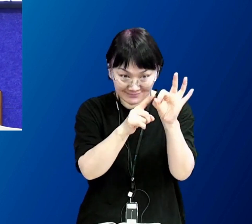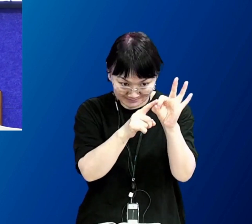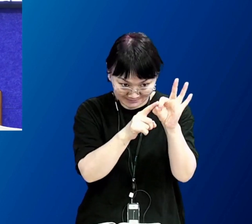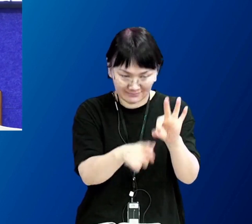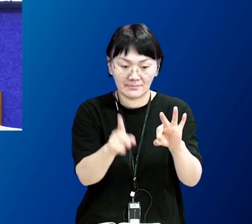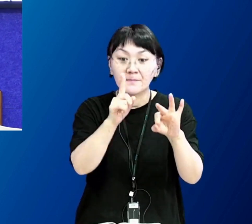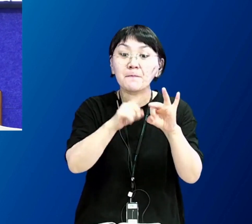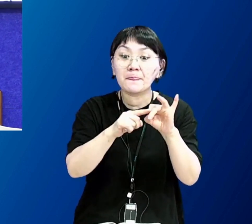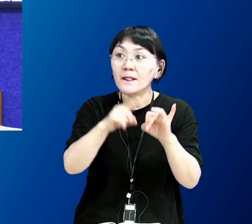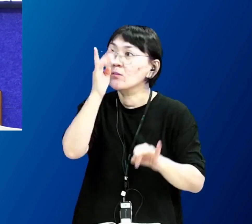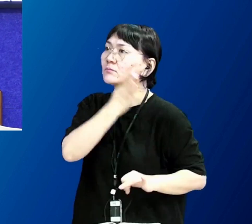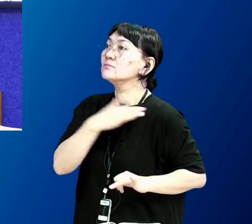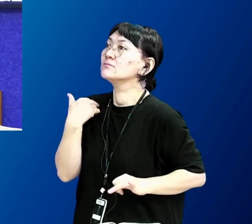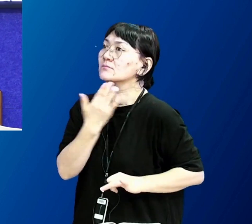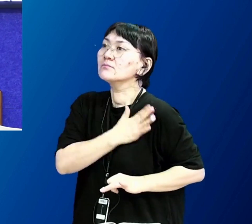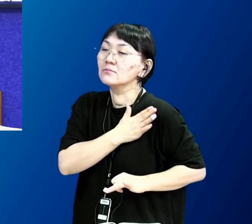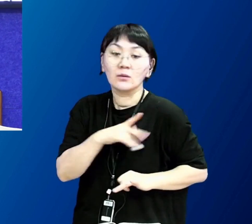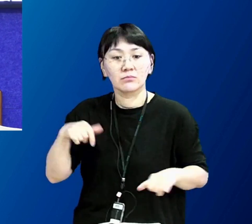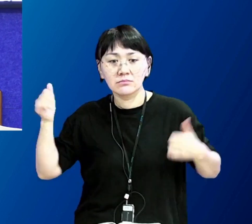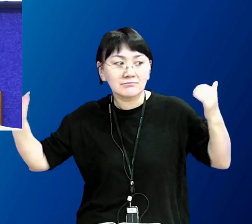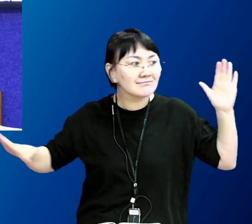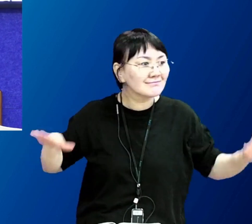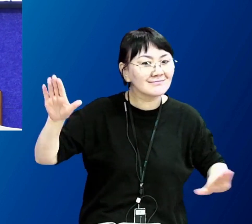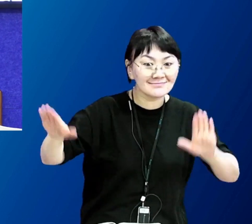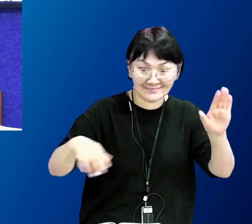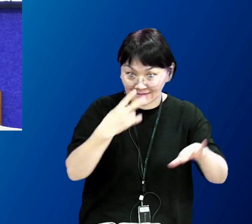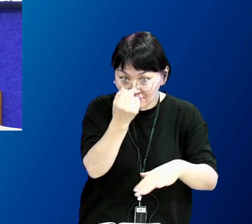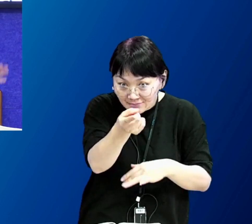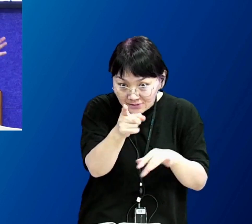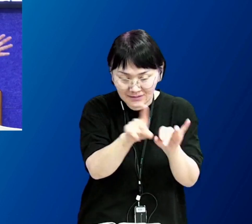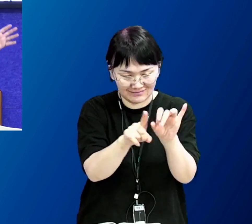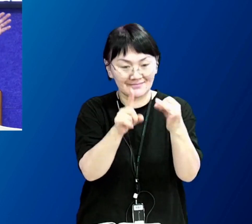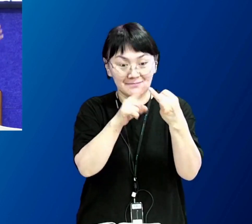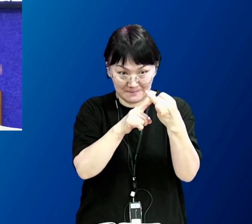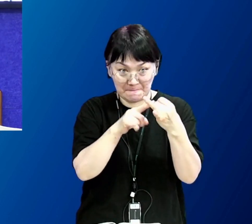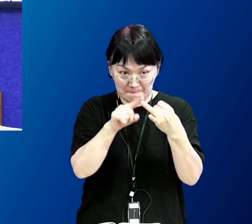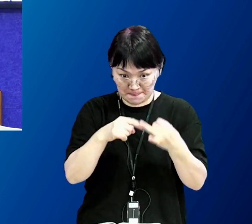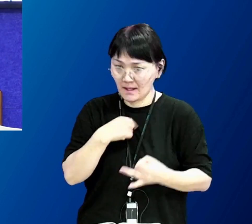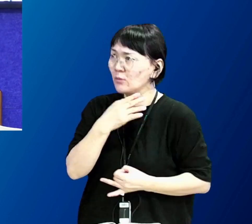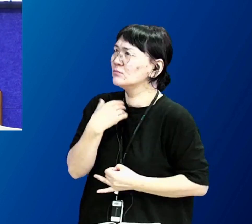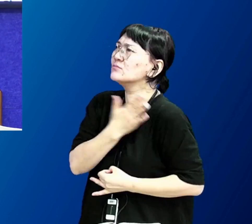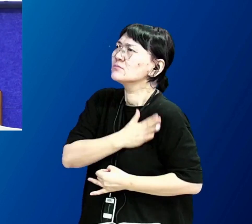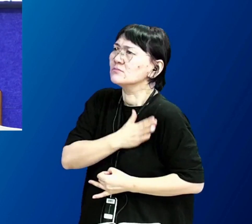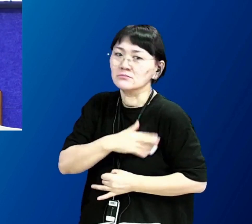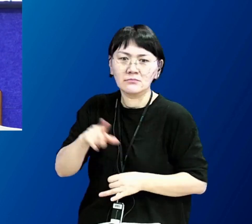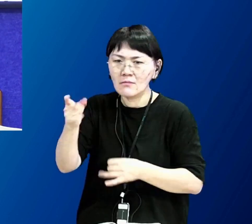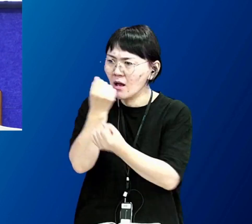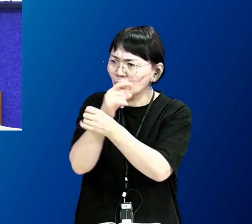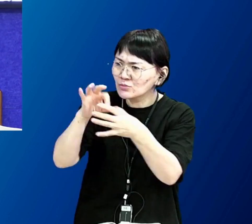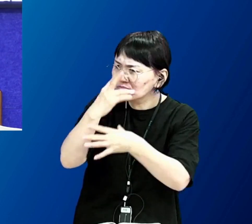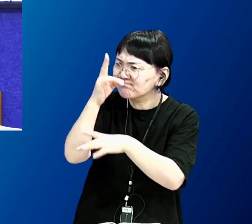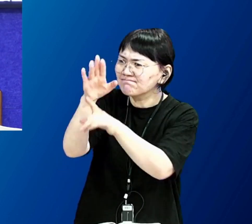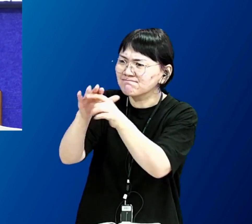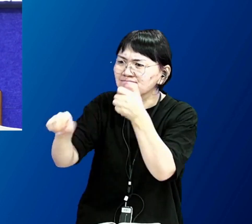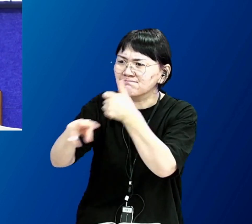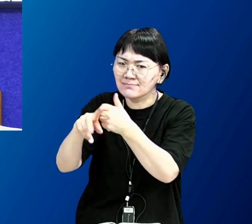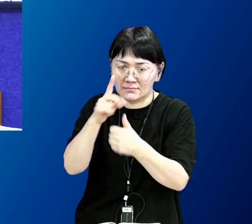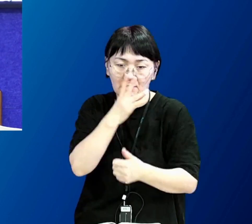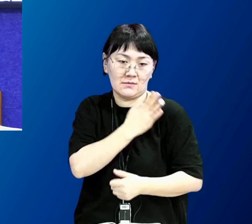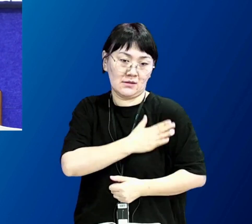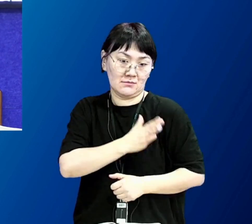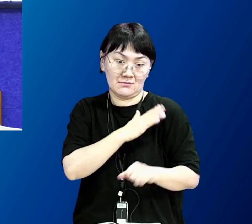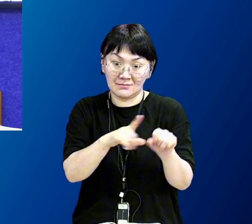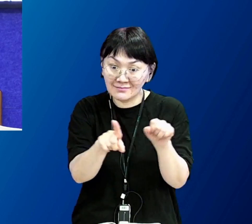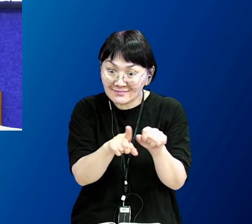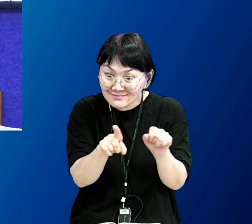ахын дүүсээ хайрлж байгаа хэрэг гэж хэлсэн. Эзнийг хайрлж байна гэдэг нь аврагдаагүй тэр сүнслүүдийг ч хайрлж байгаа хэрэг гэж хэлсэн.